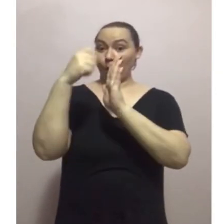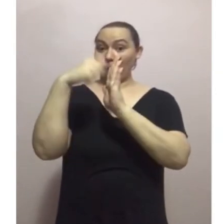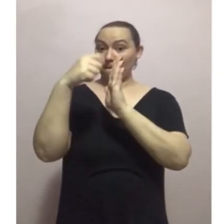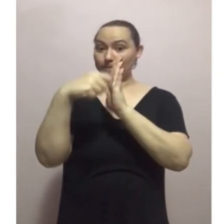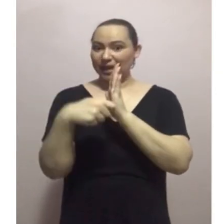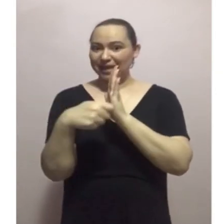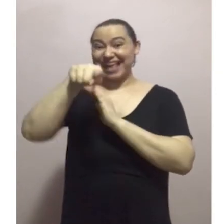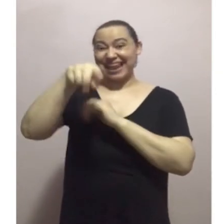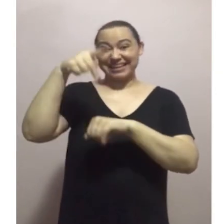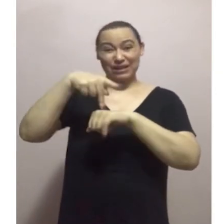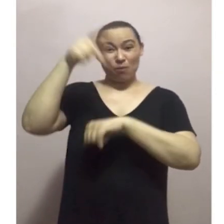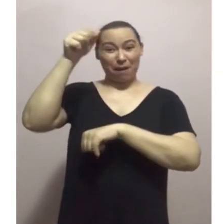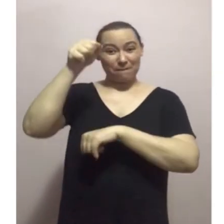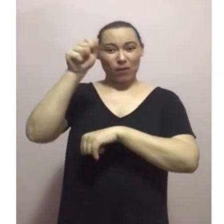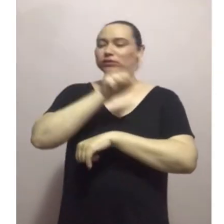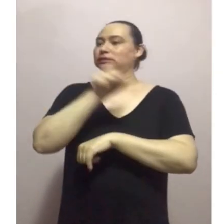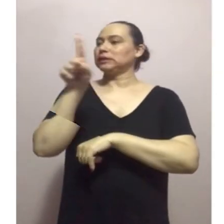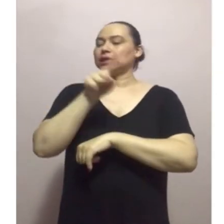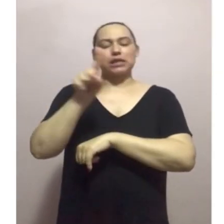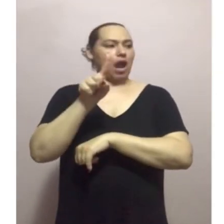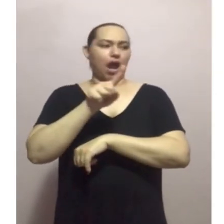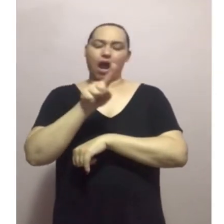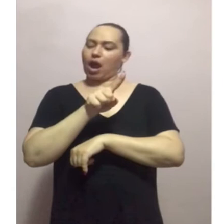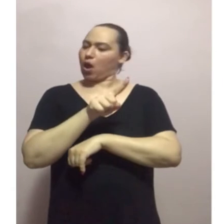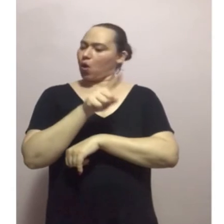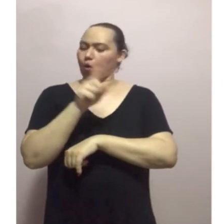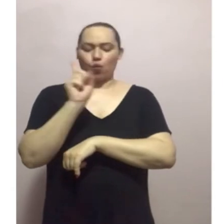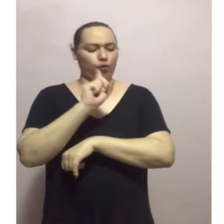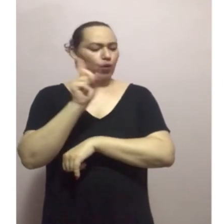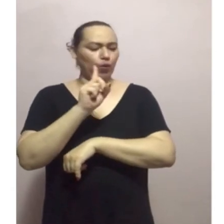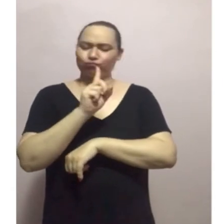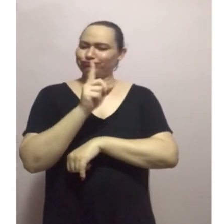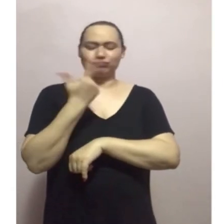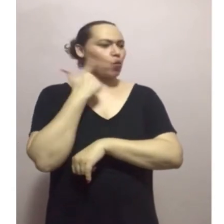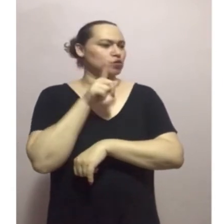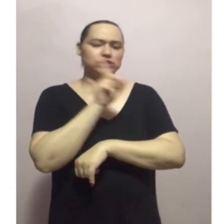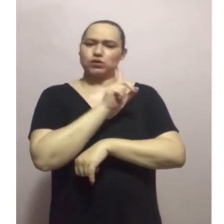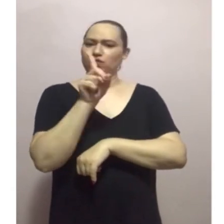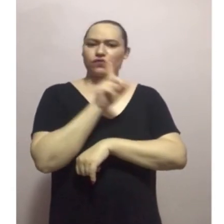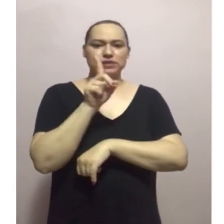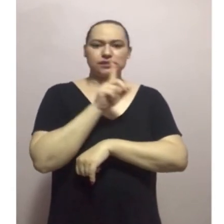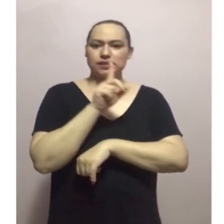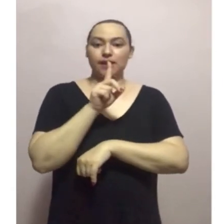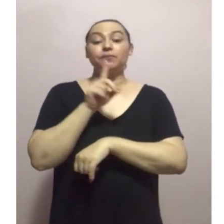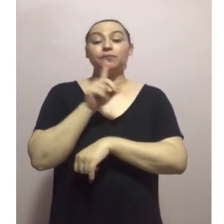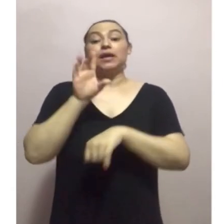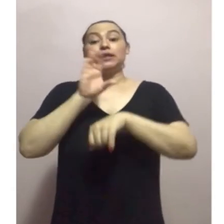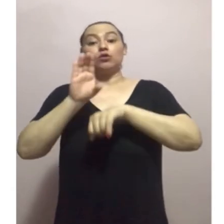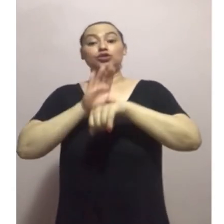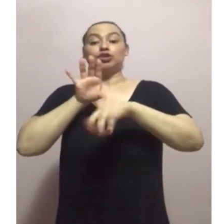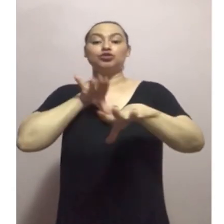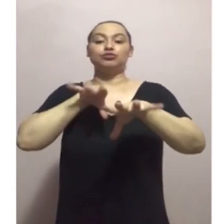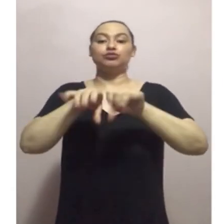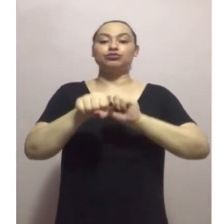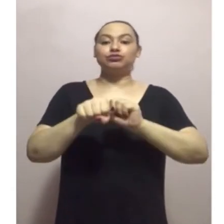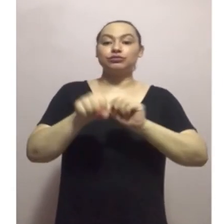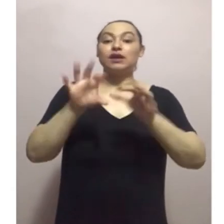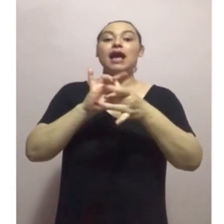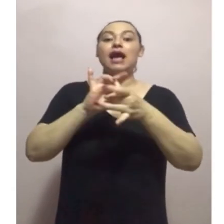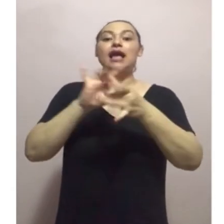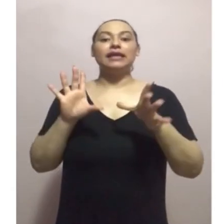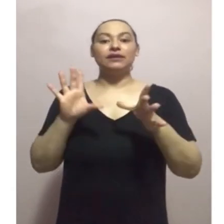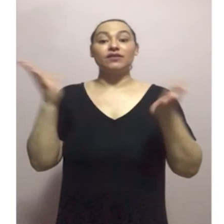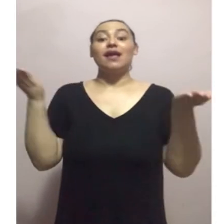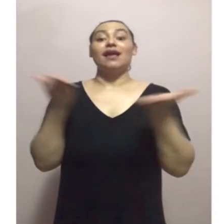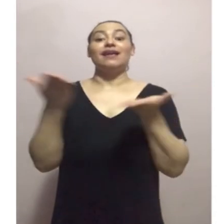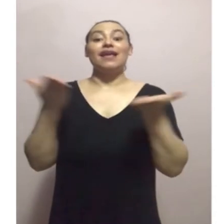meses. Ela queria fazer uma pós-graduação. Eu falei assim, não, eu acho demais, eu não tenho condição de fazer isso. Então a gente fez um curso de formação livre e